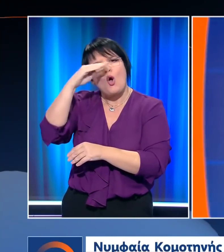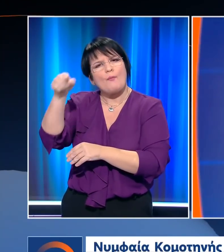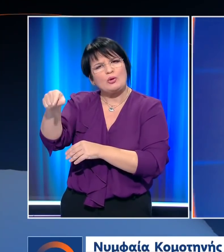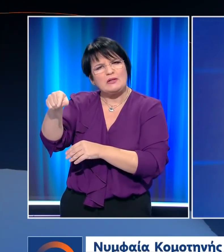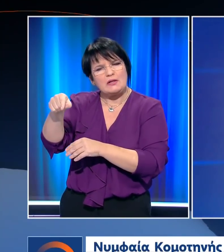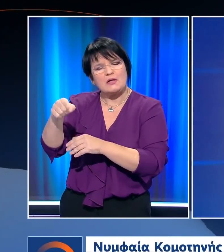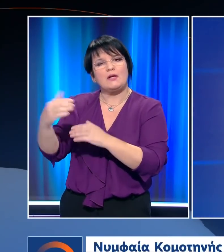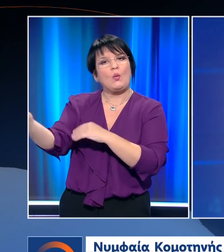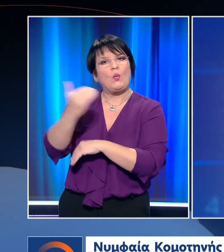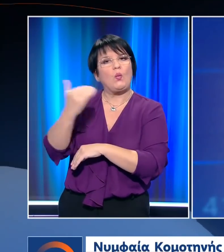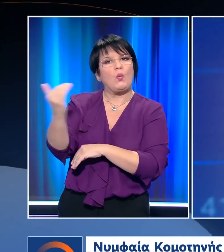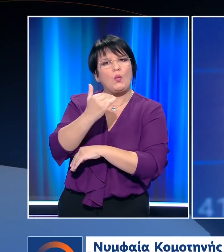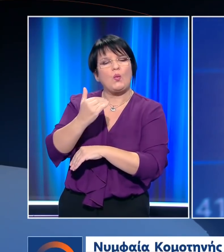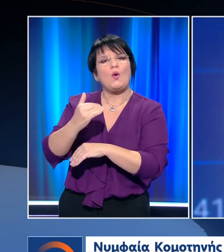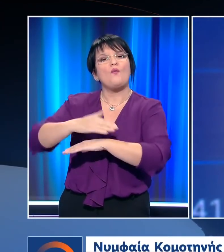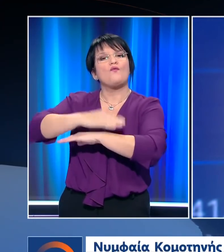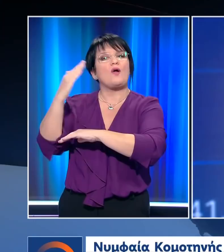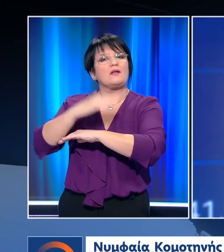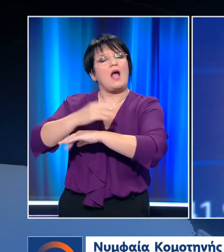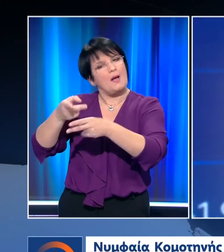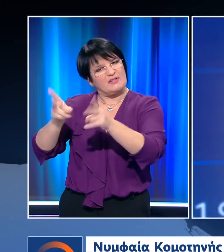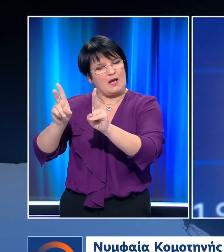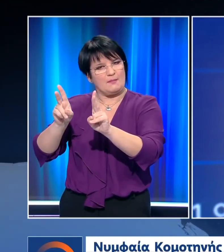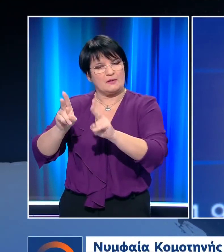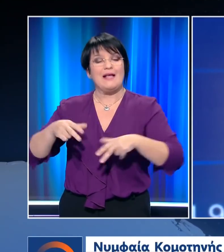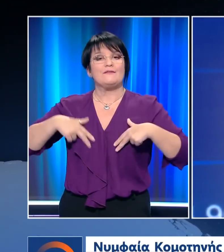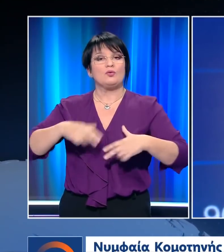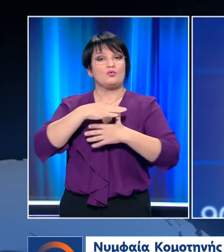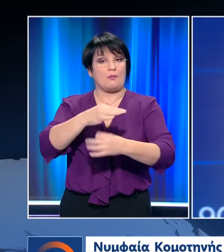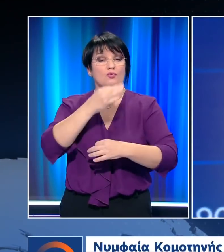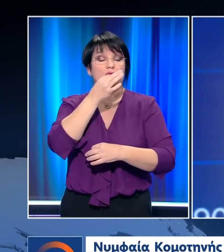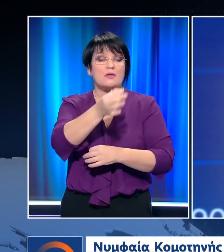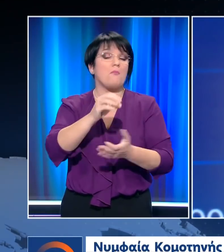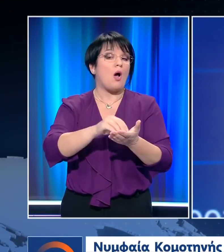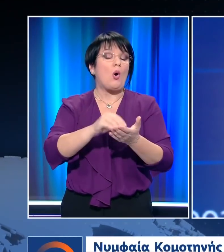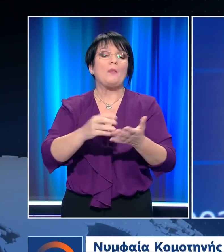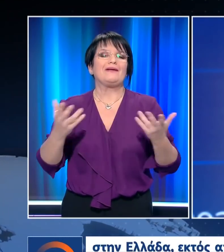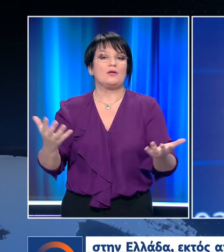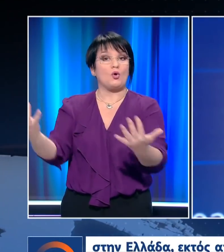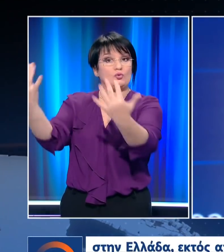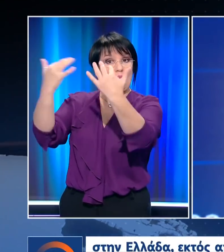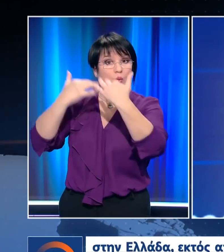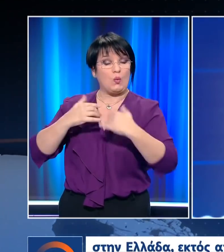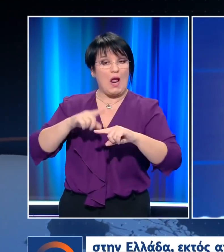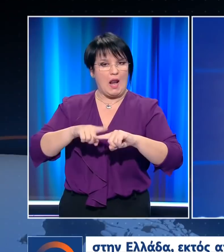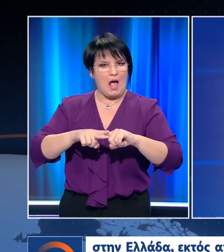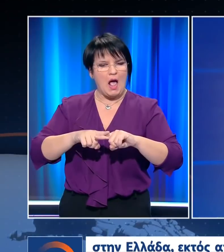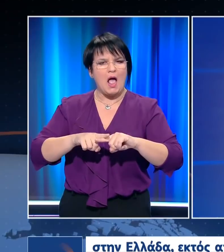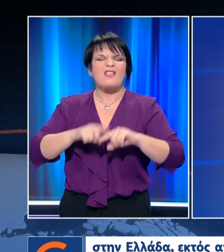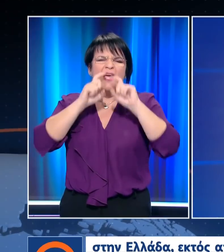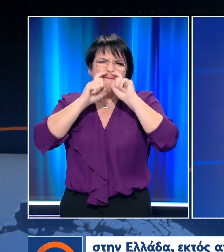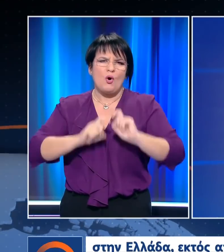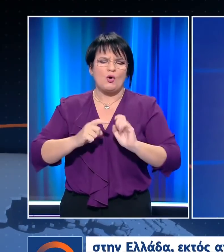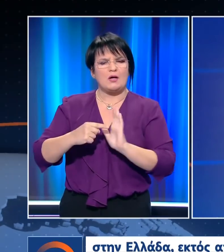επιτρέπεται μόνον η διέλευση φορτηγών. Παράλληλα, ο Στέλιος Πέτσας γνωστοποίησε πως όσοι εισέρχονται στην Ελλάδα εκτός από